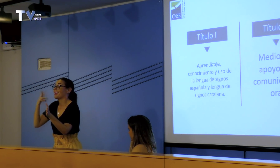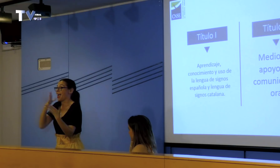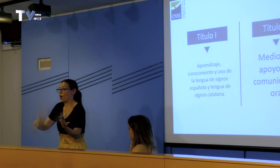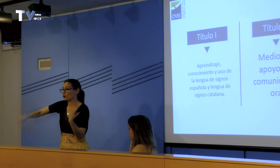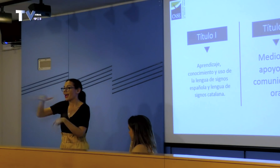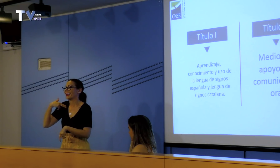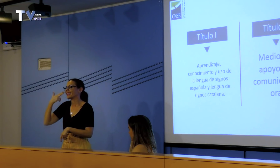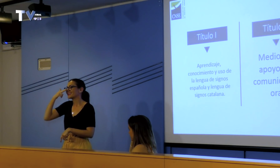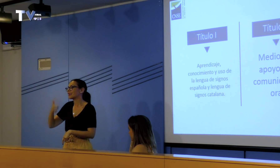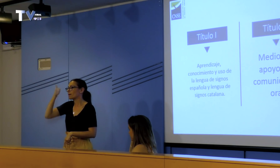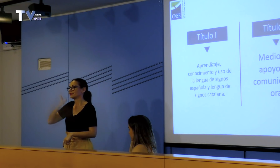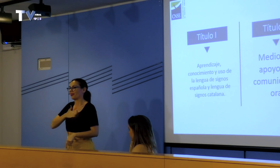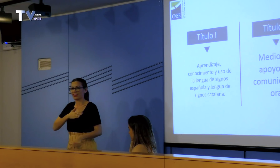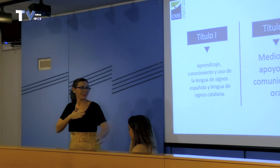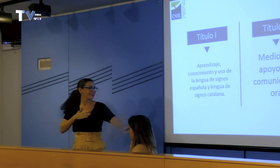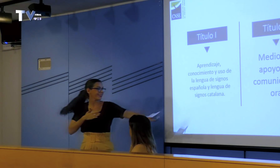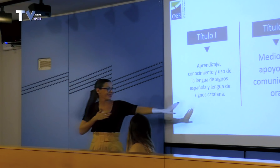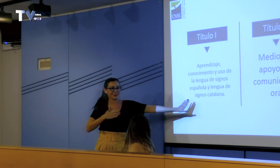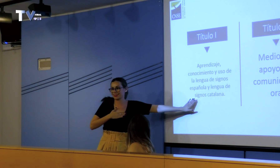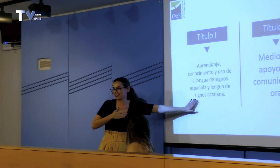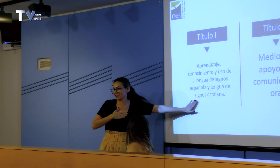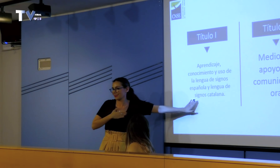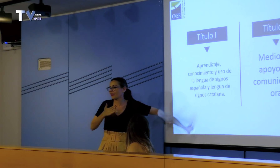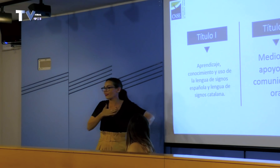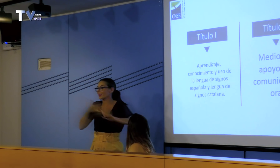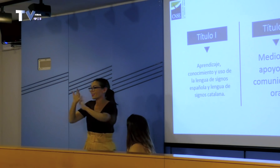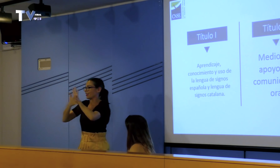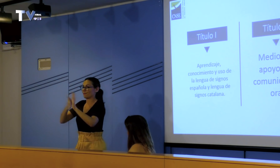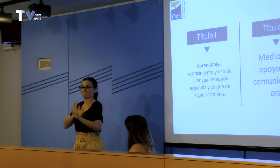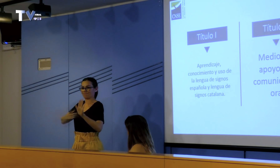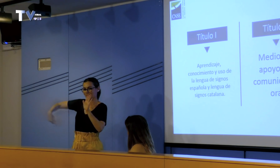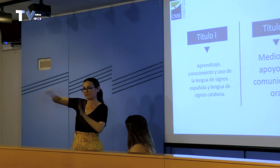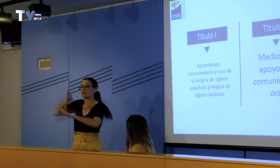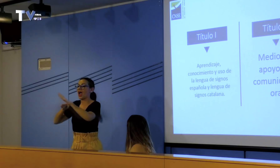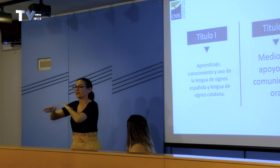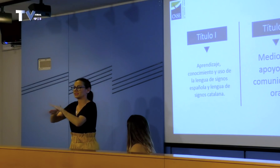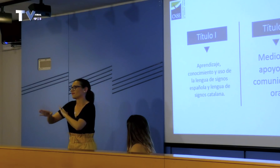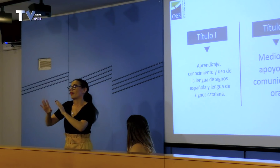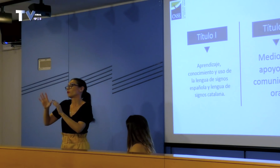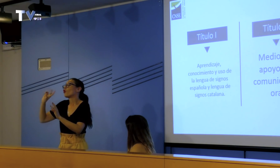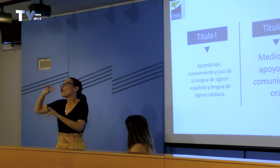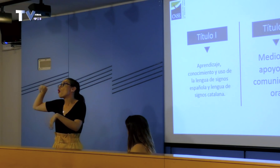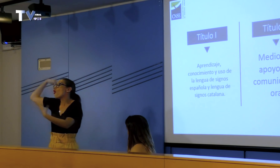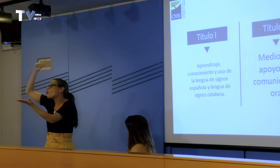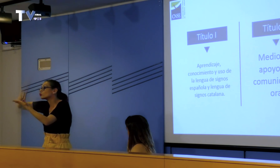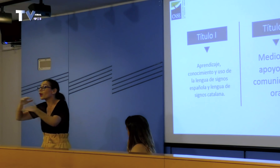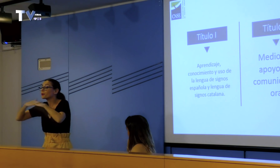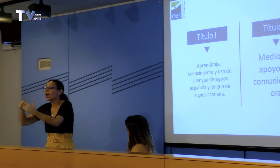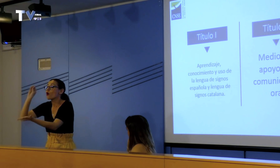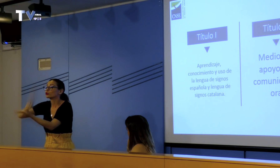comunicació oral. Clar, el que ens interessa més és aquest, perquè és el que tot el que és l'accessibilitat,